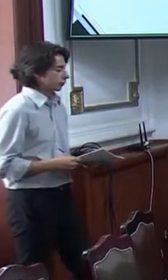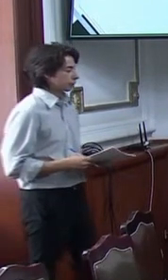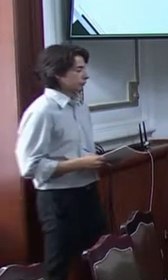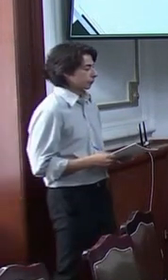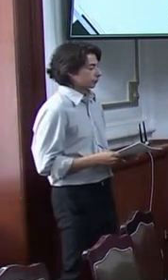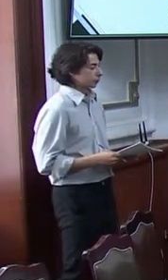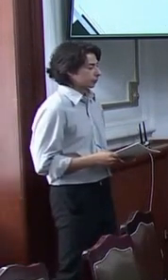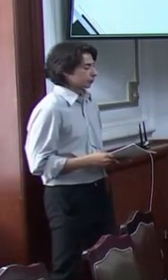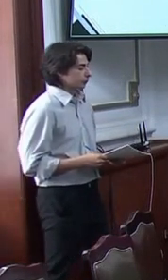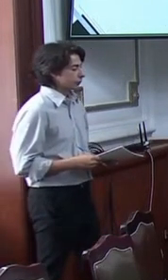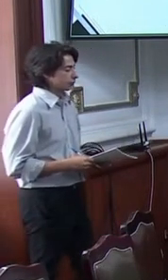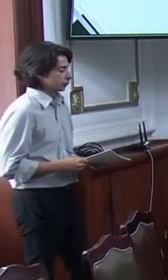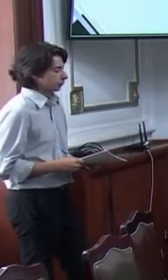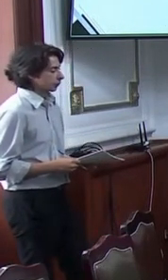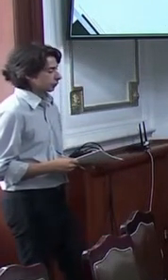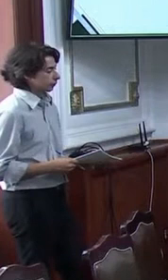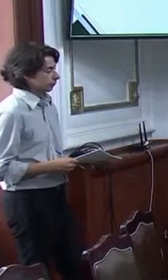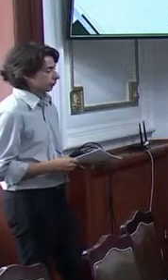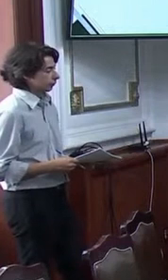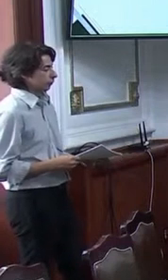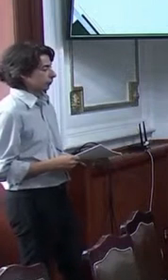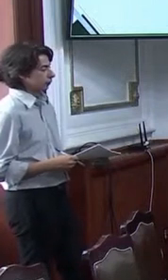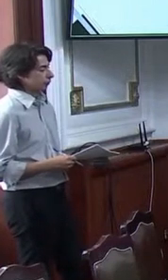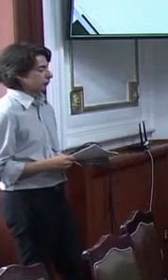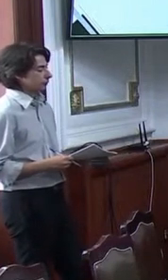Diputada Janet Elizabeth Guerrero Maya.